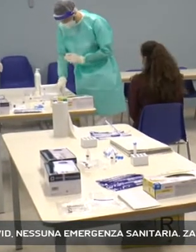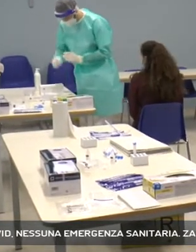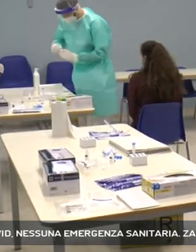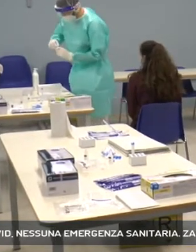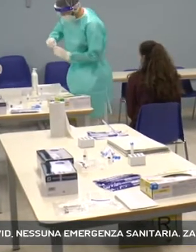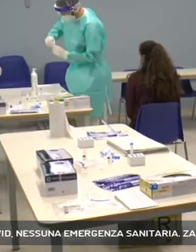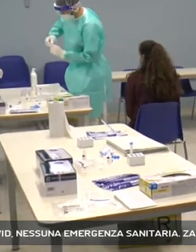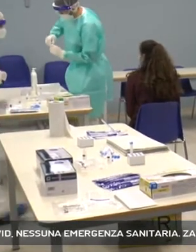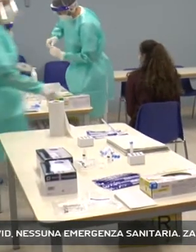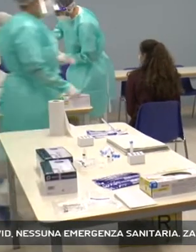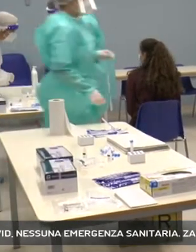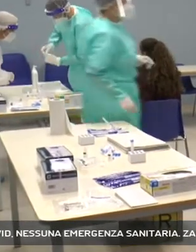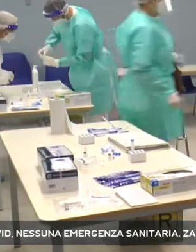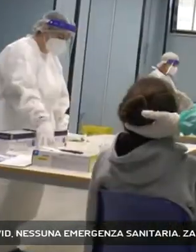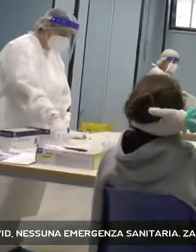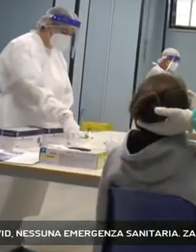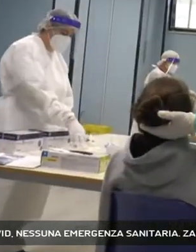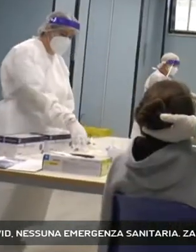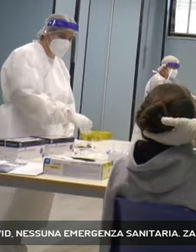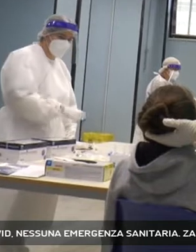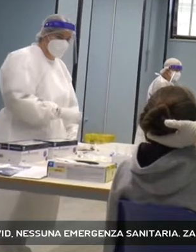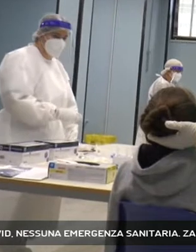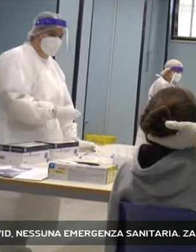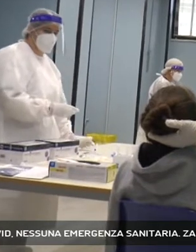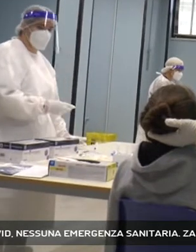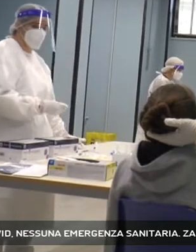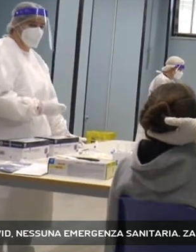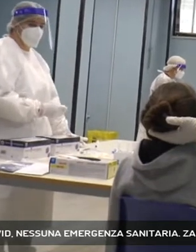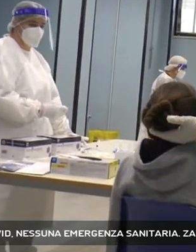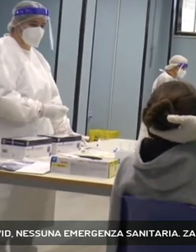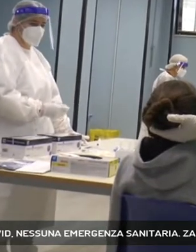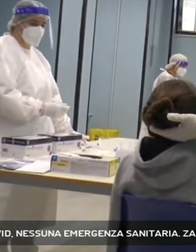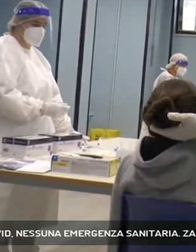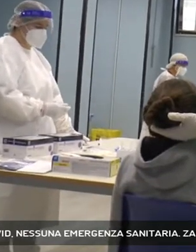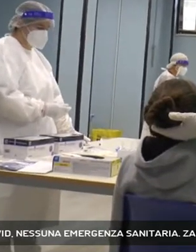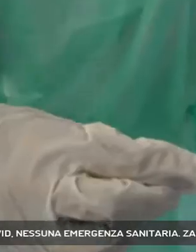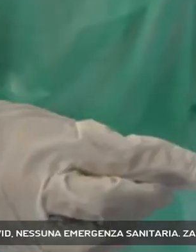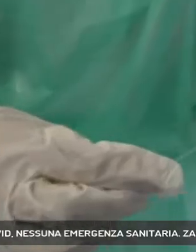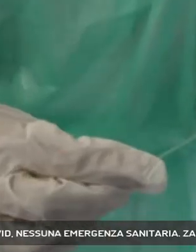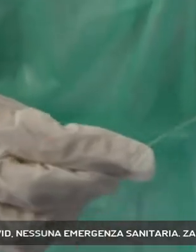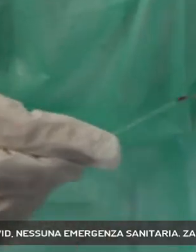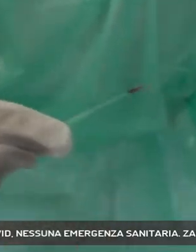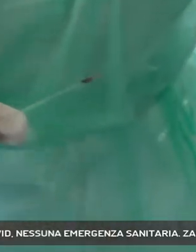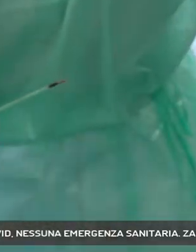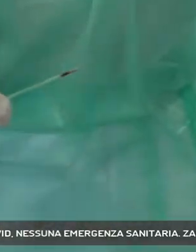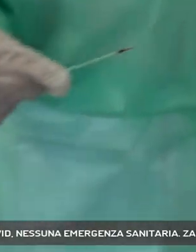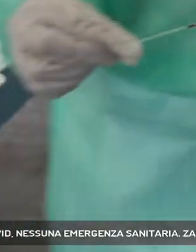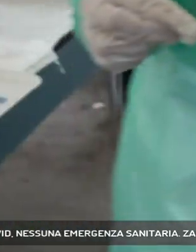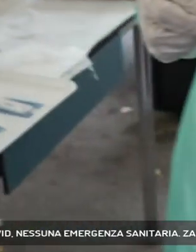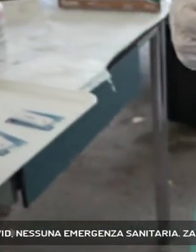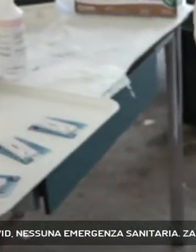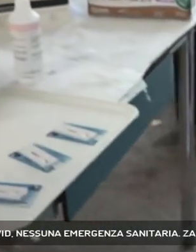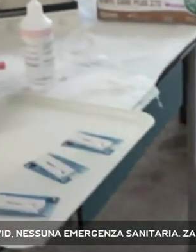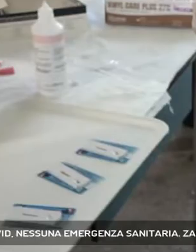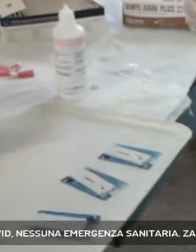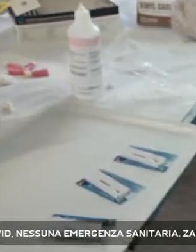lo 0,4% degli alunni e lo 0,25% degli operatori scolastici. Attenzionato il caso veneziano